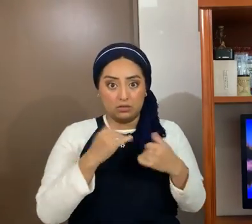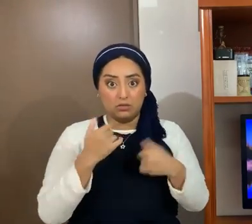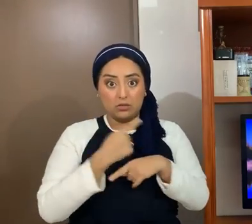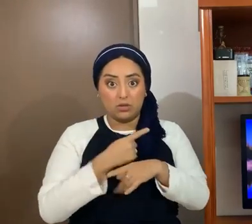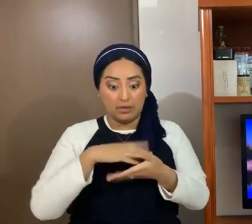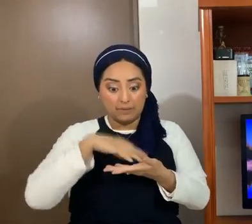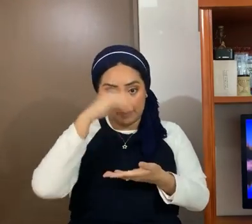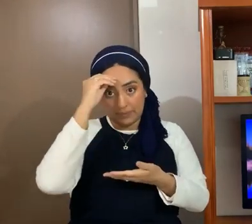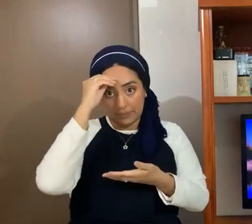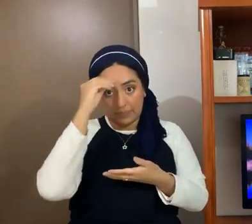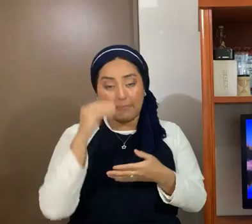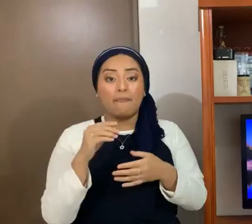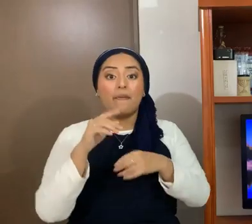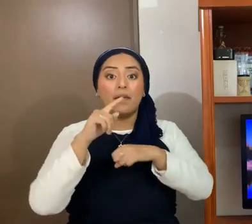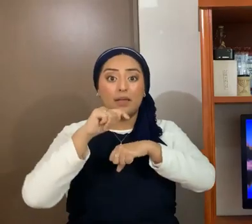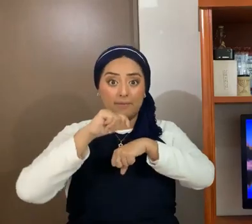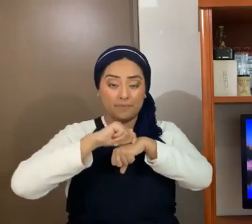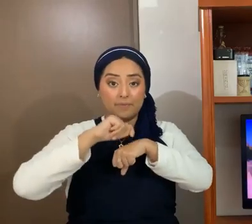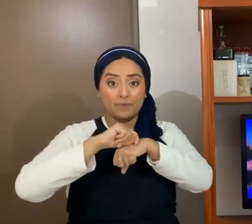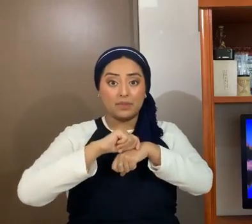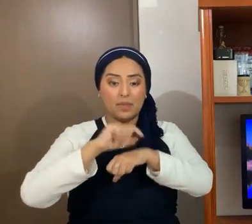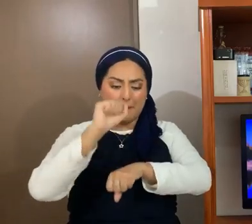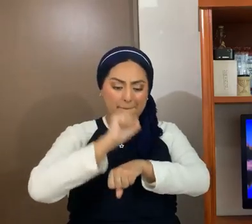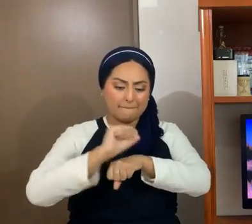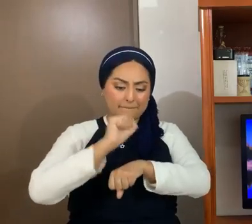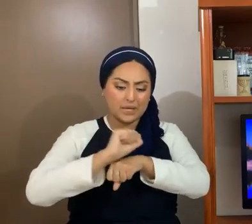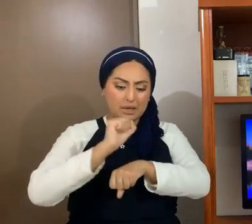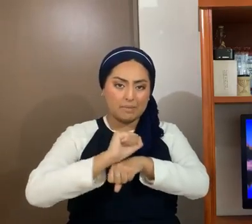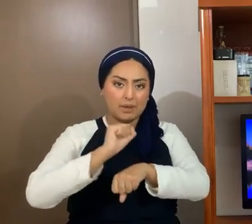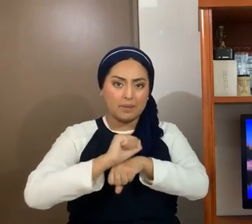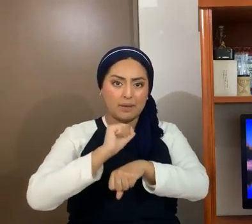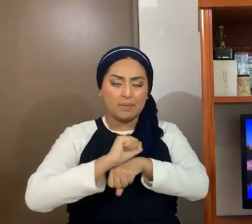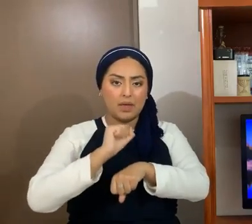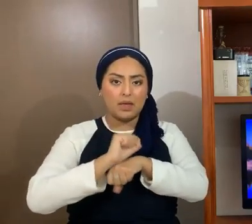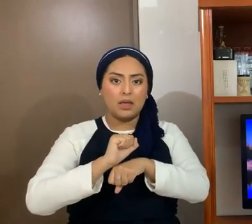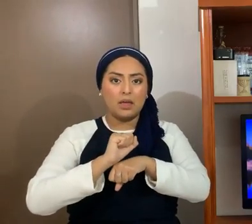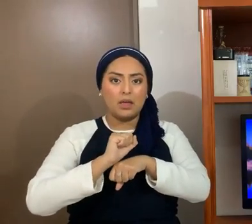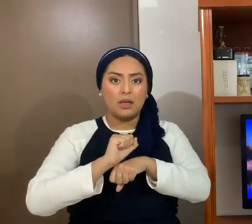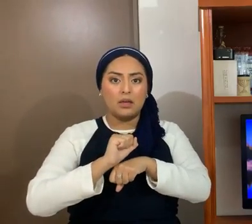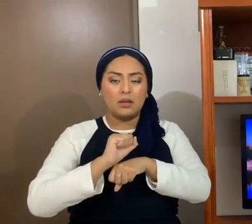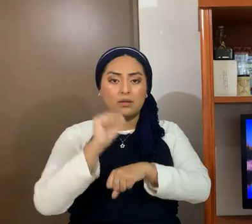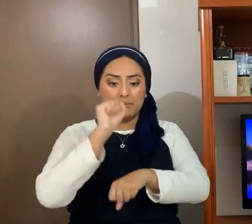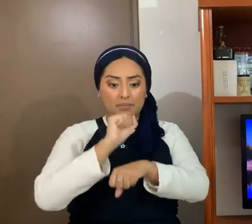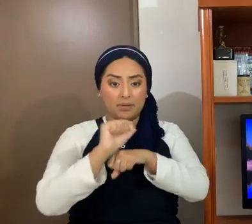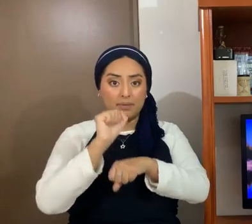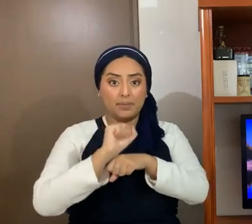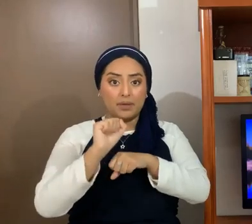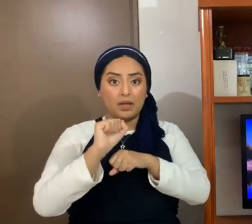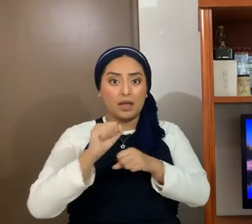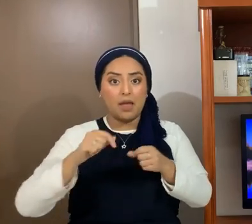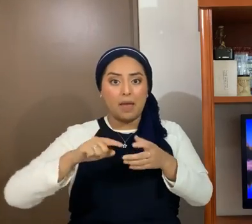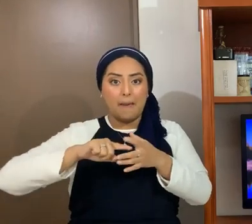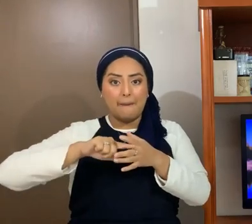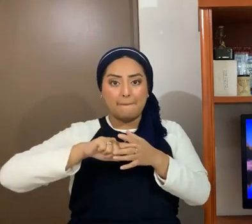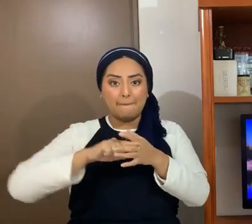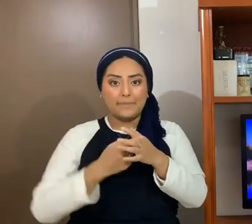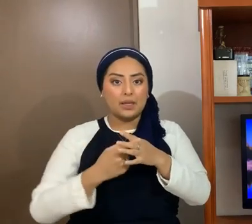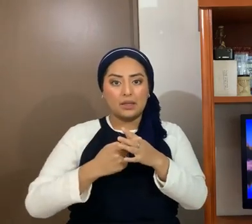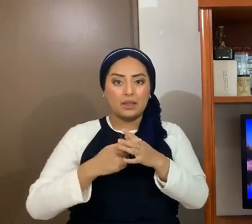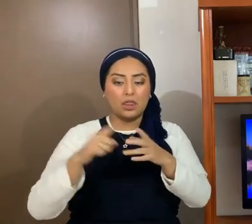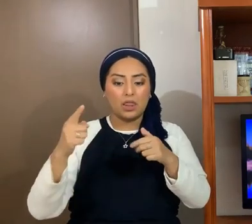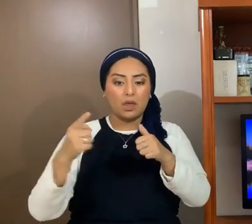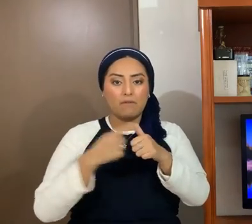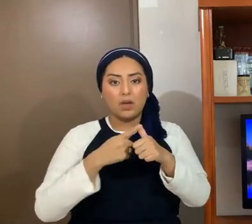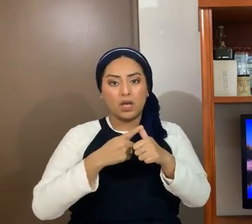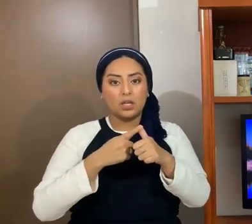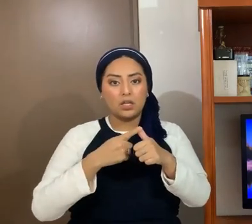vamos a ver también que el Mishkan se empezó a construir no de las murallas hacia afuera, no, sino desde la primer tienda,